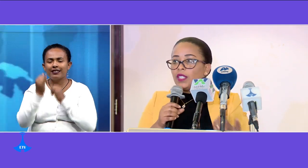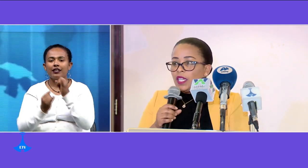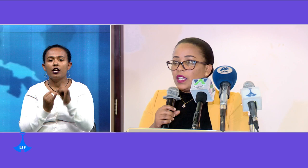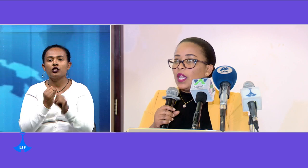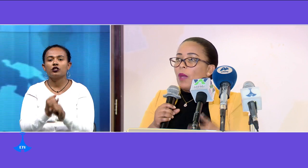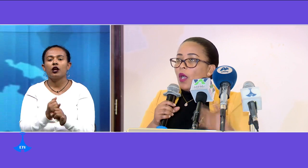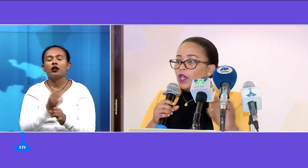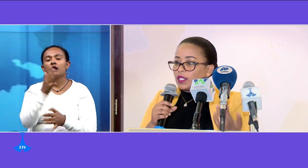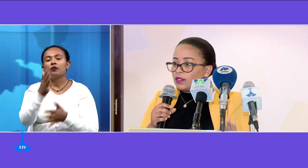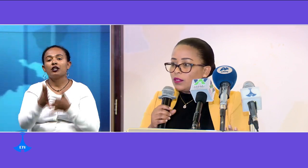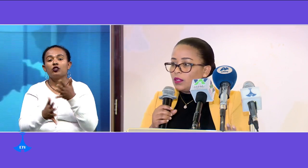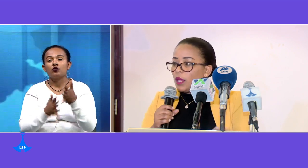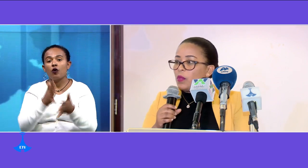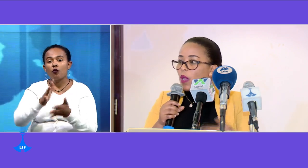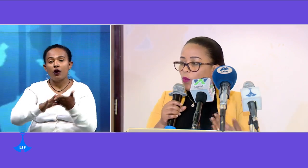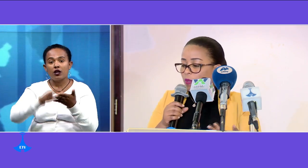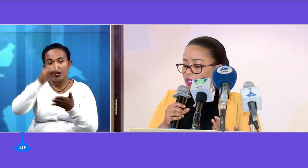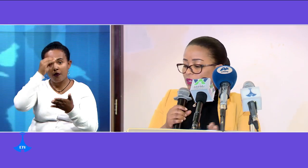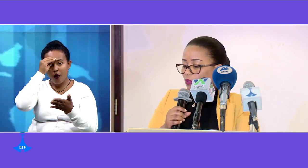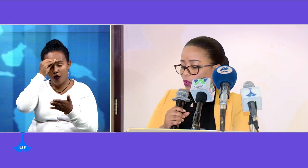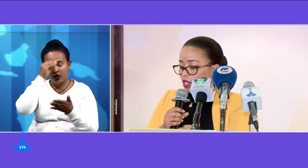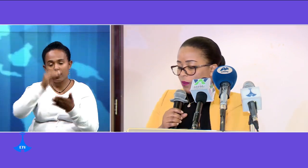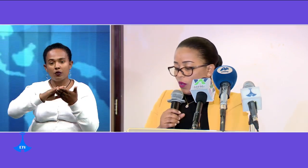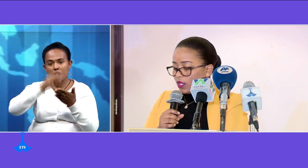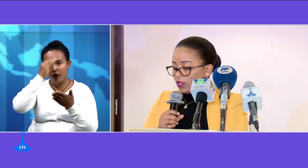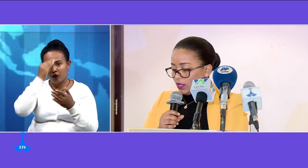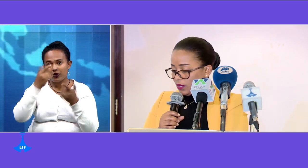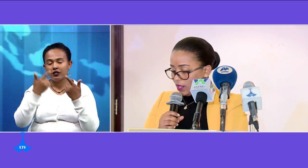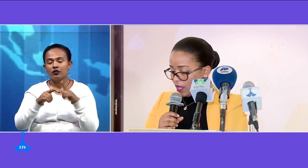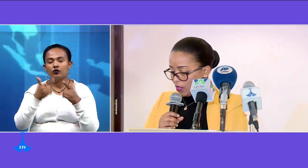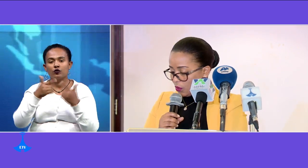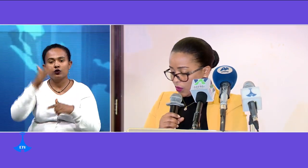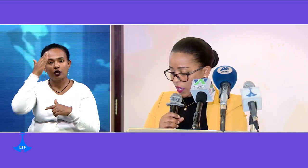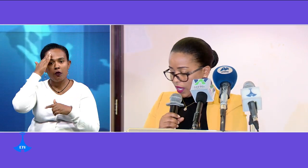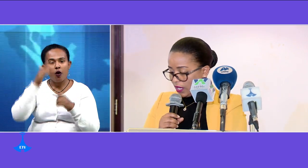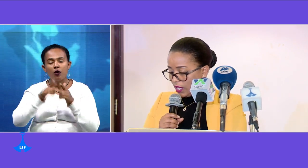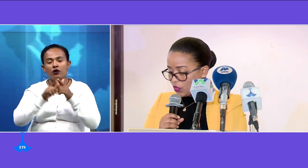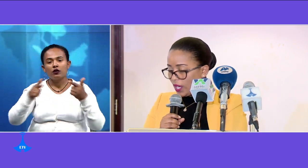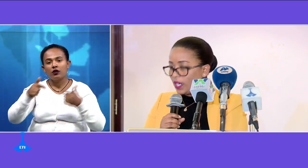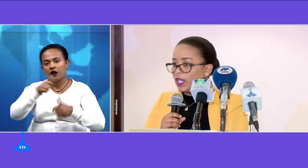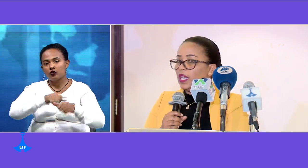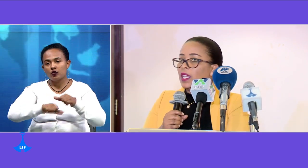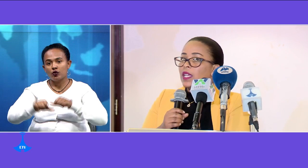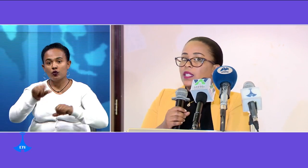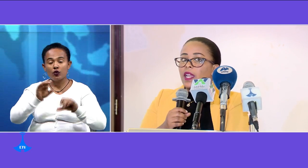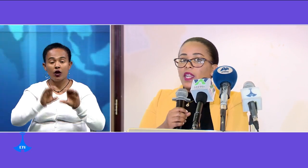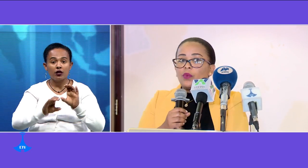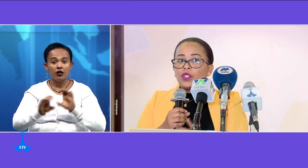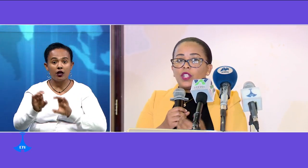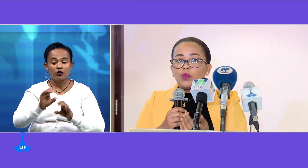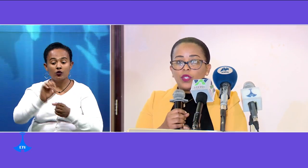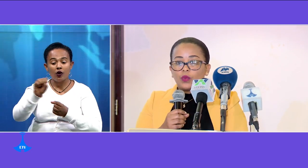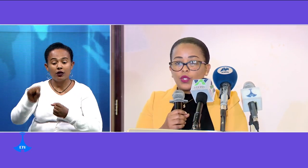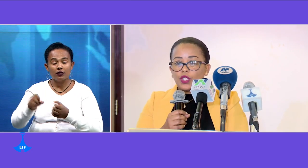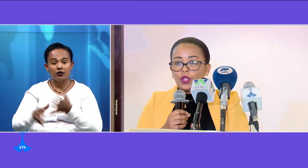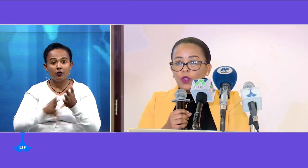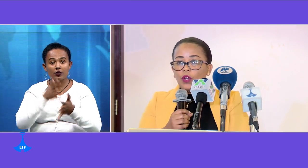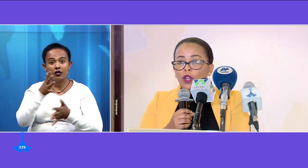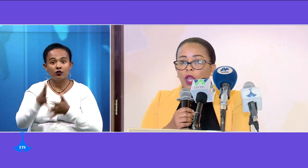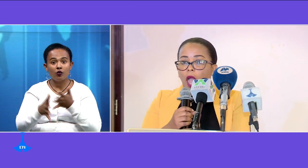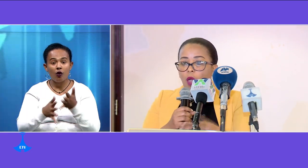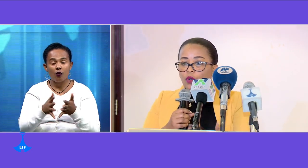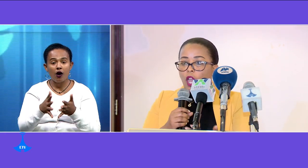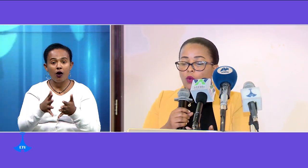ሳይኖችን የማወቅ የሚማሩበትን እድሎች ለማወቅ ትልቅ አስተዋጽኦ ያደርግላቸዋል ሳይን ላንጉጅ ሊንግዊስቶች